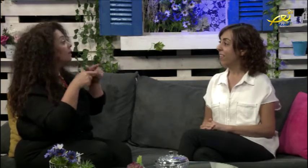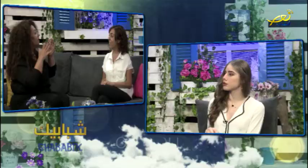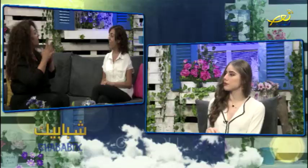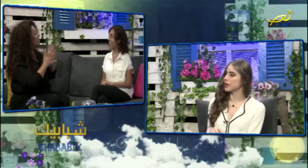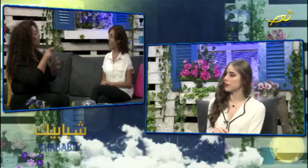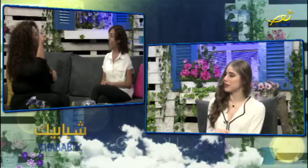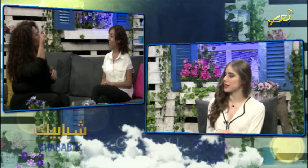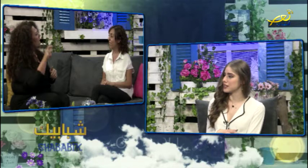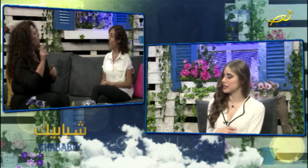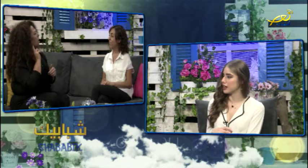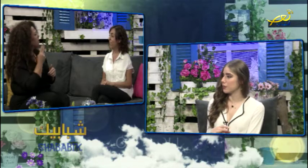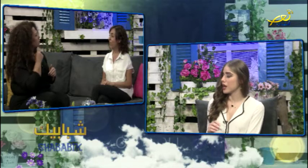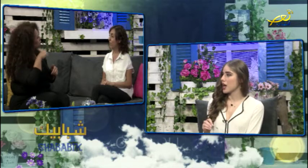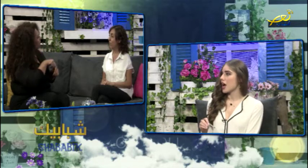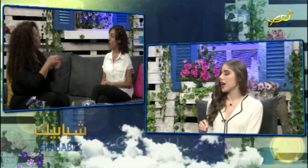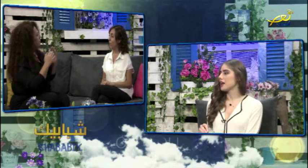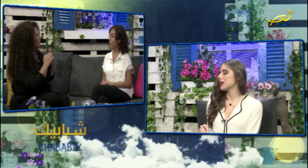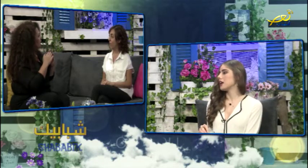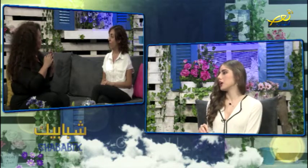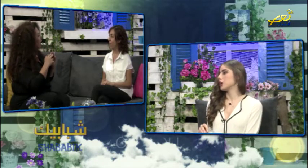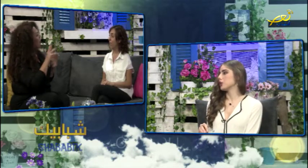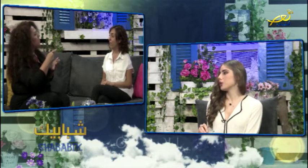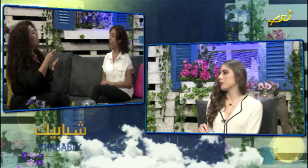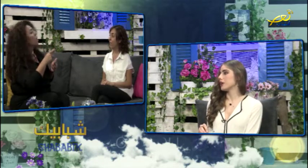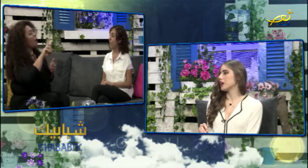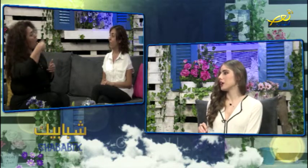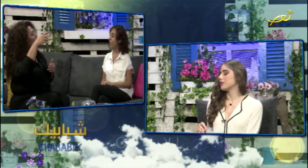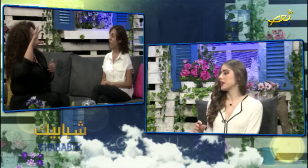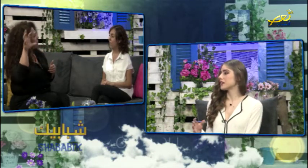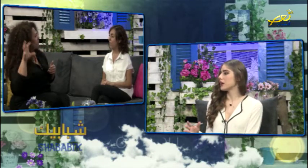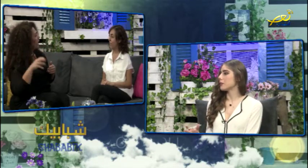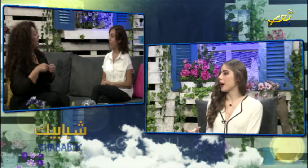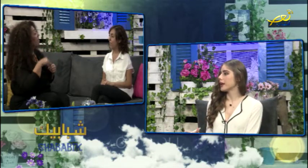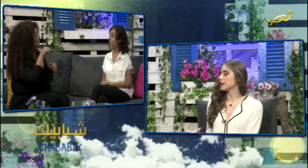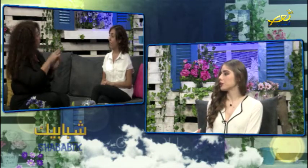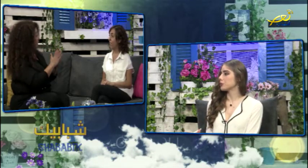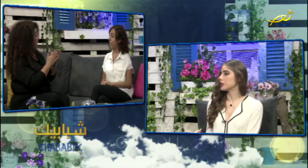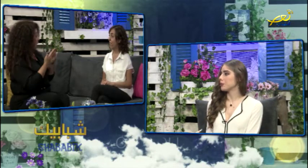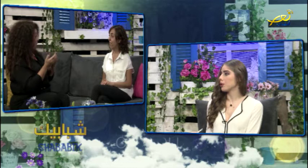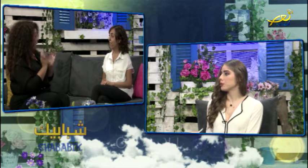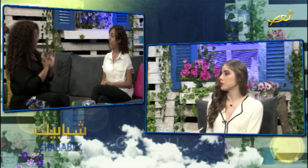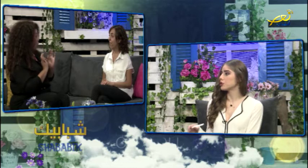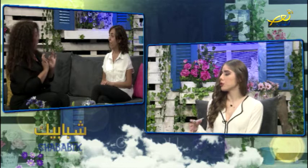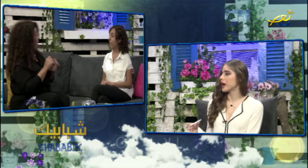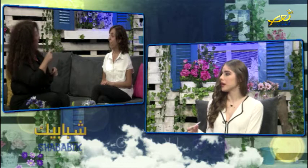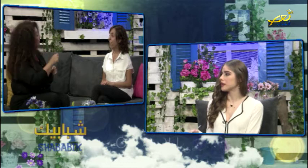الصم بمدرسة إيراب، هل اليوم في كتاب معين أنتوا بتتبعوه؟ شو هو